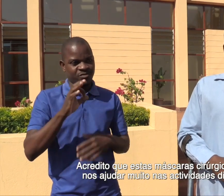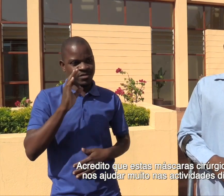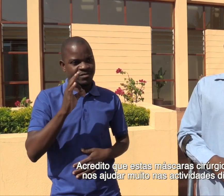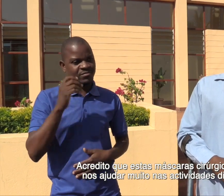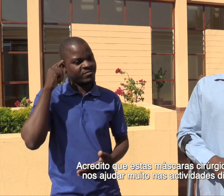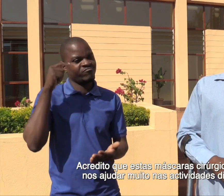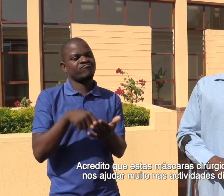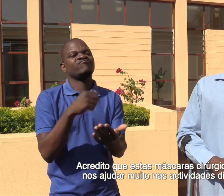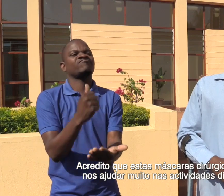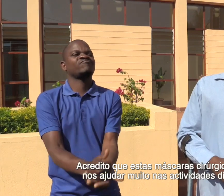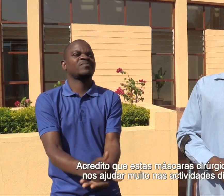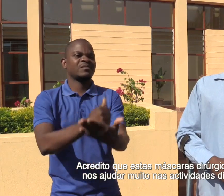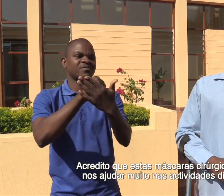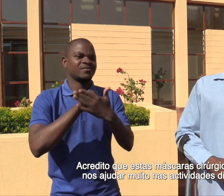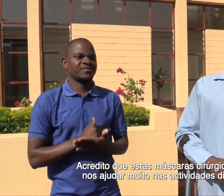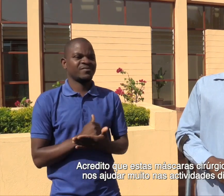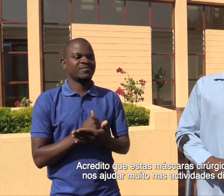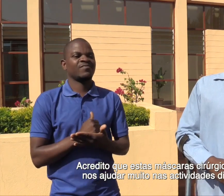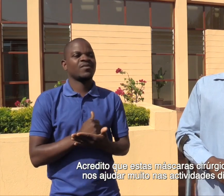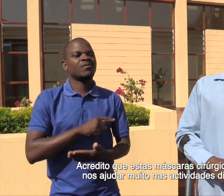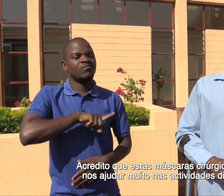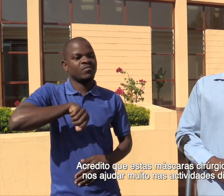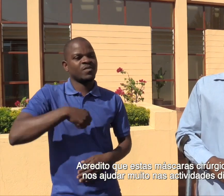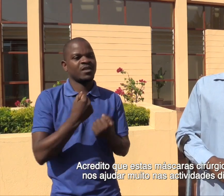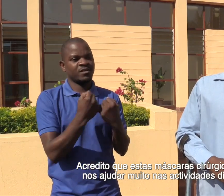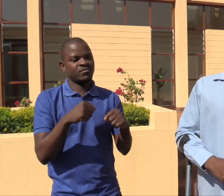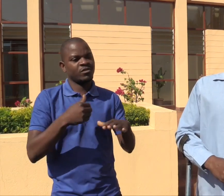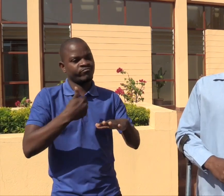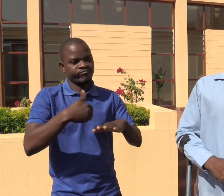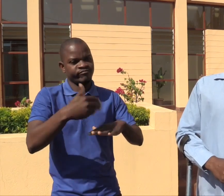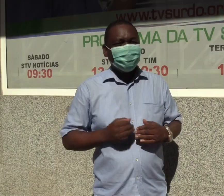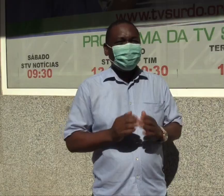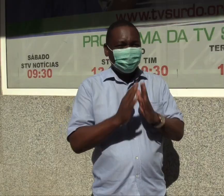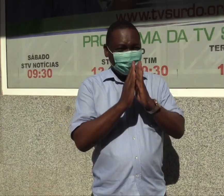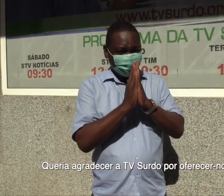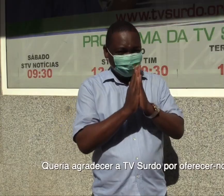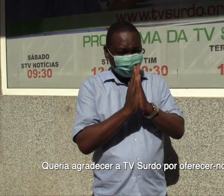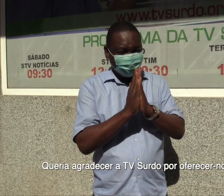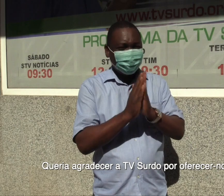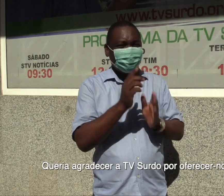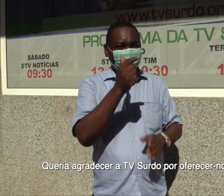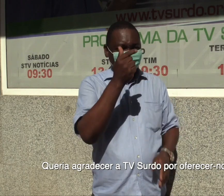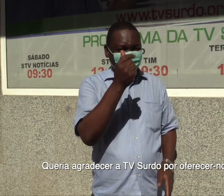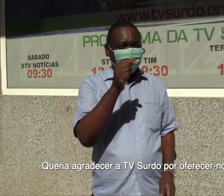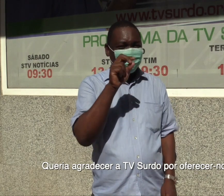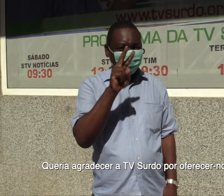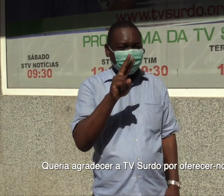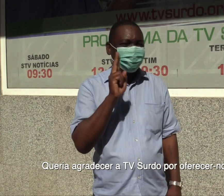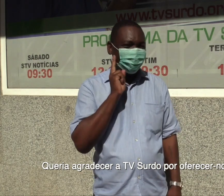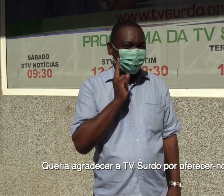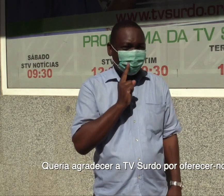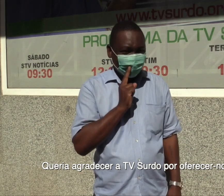vai nos apoiar muito nas atividades que estamos a fazer o dia a dia. Queria agradecer